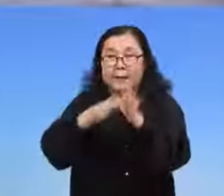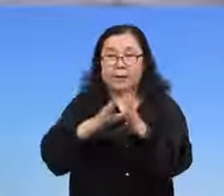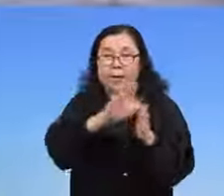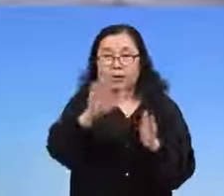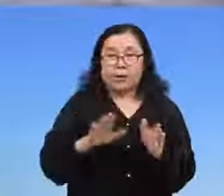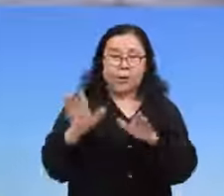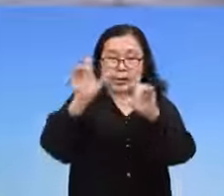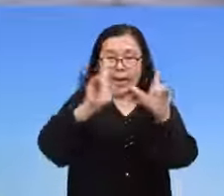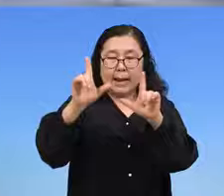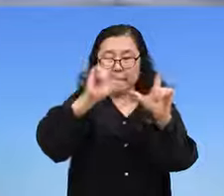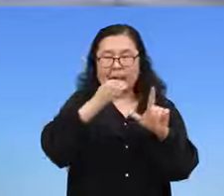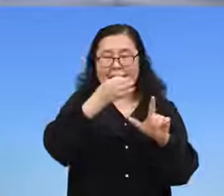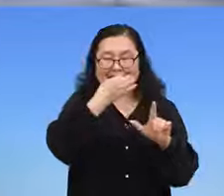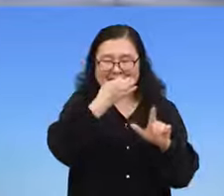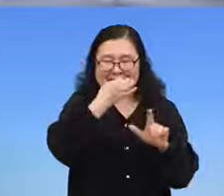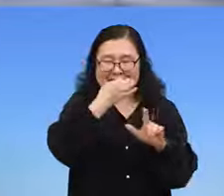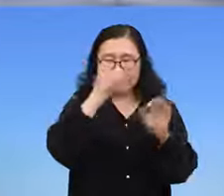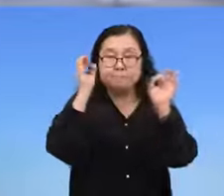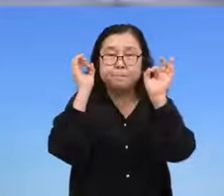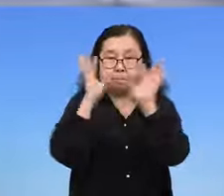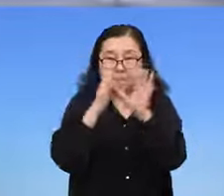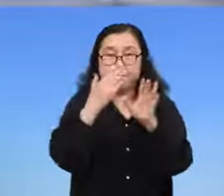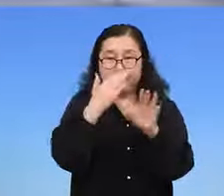이 탐심이 사라질 수 있다는 거.